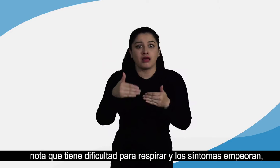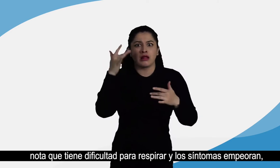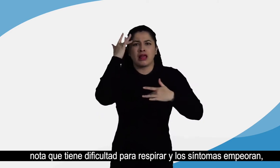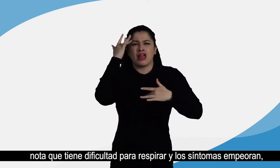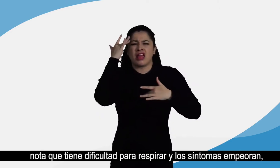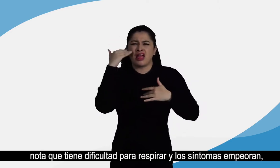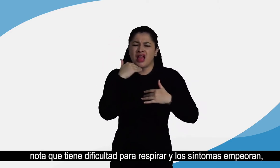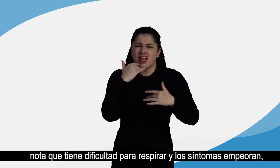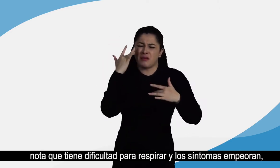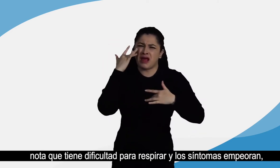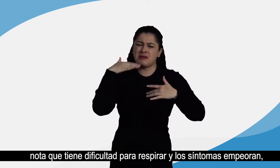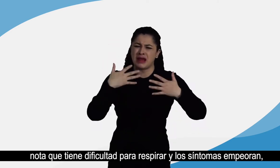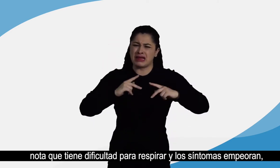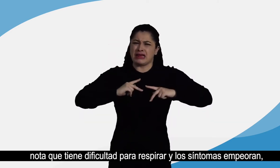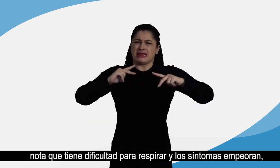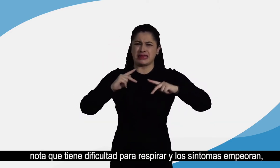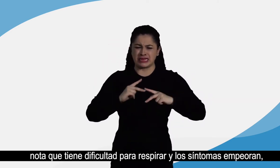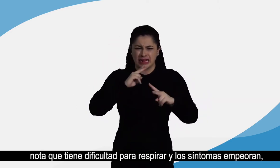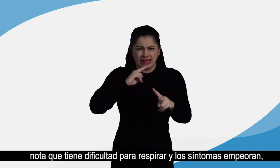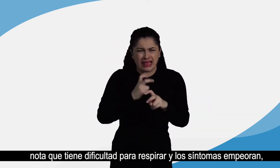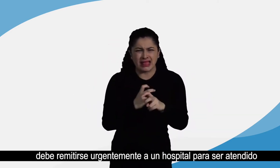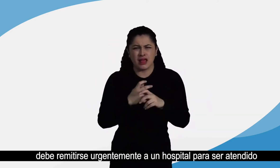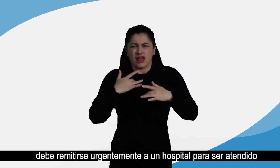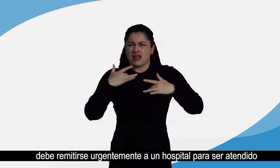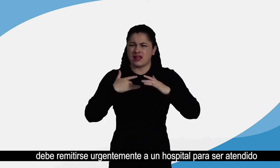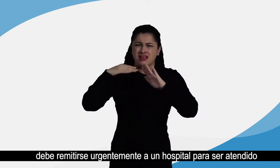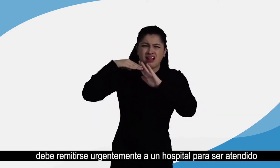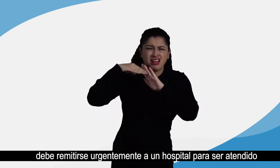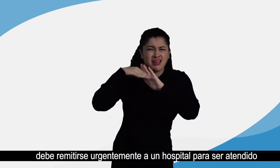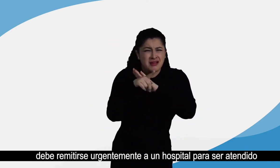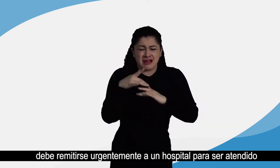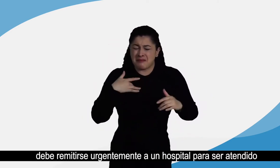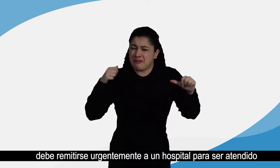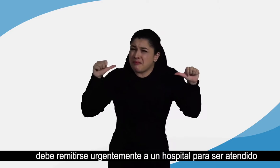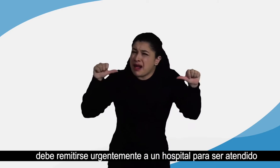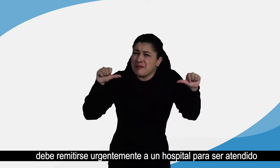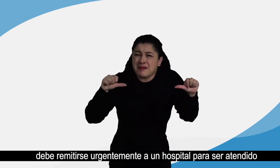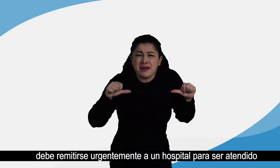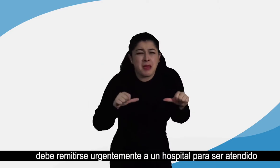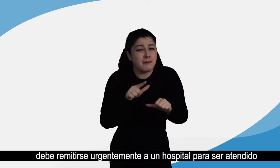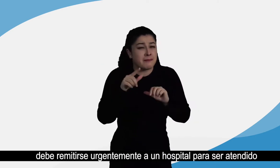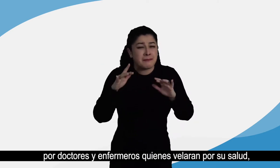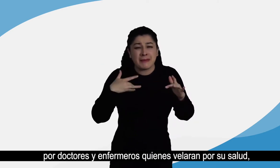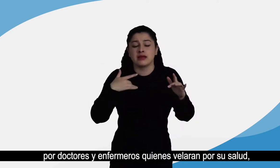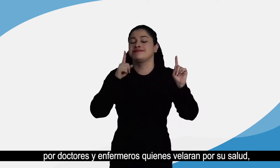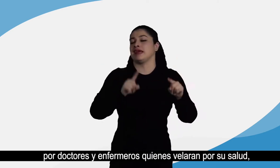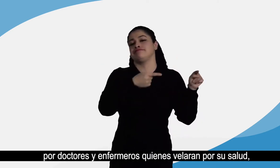que tiene dificultad para respirar y los síntomas empeoran Debe remitirse urgentemente a un hospital para ser atendido por doctores y